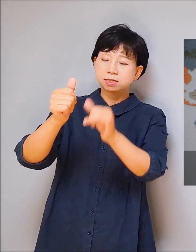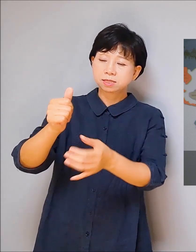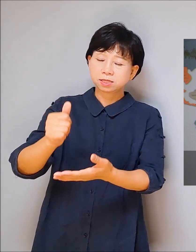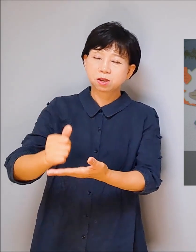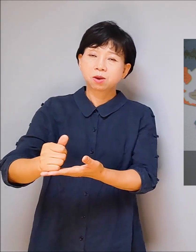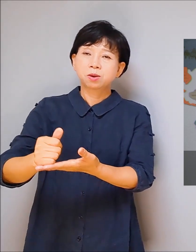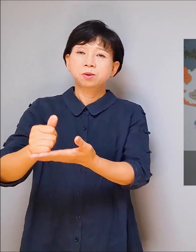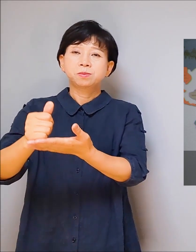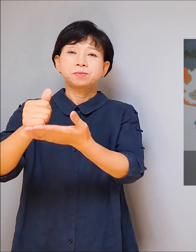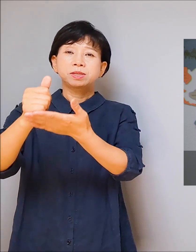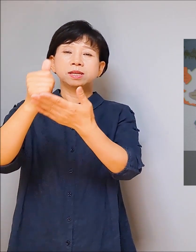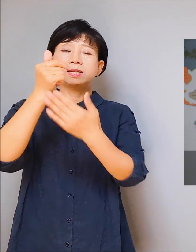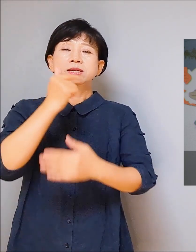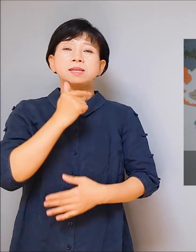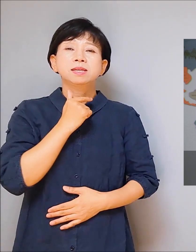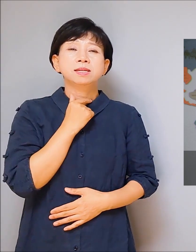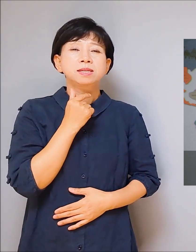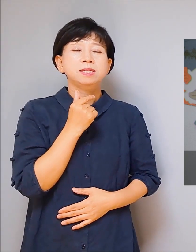주님만을